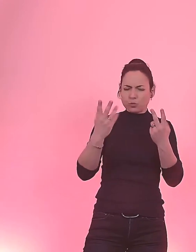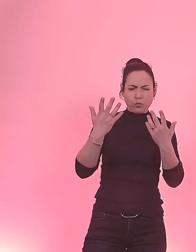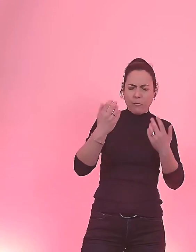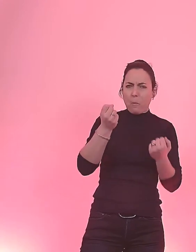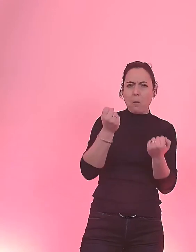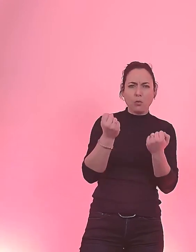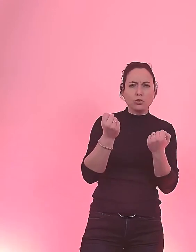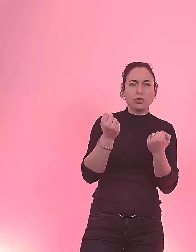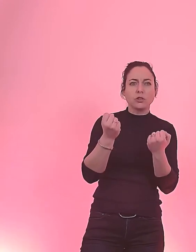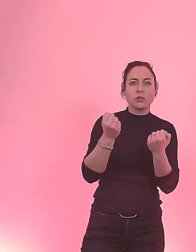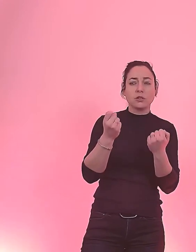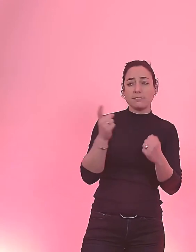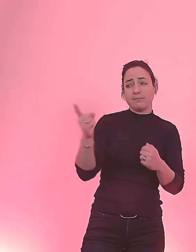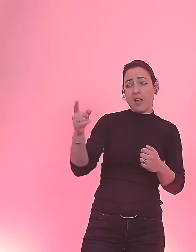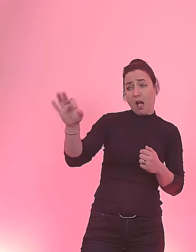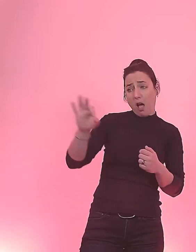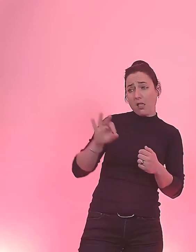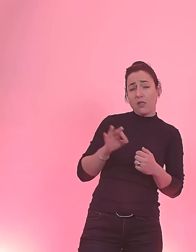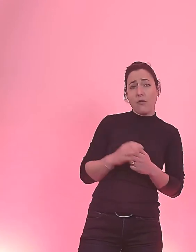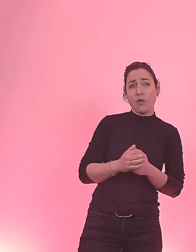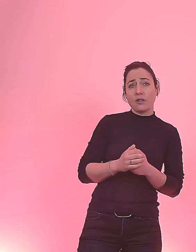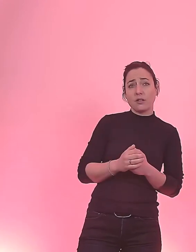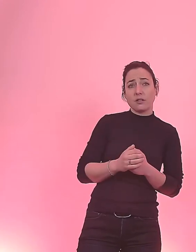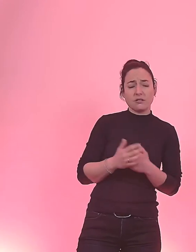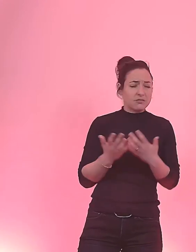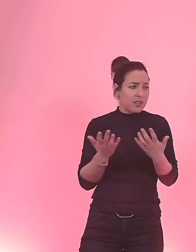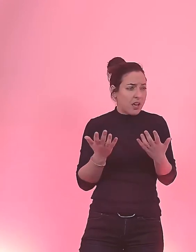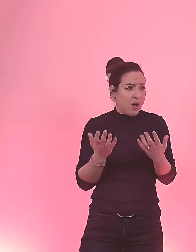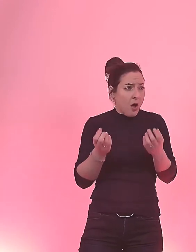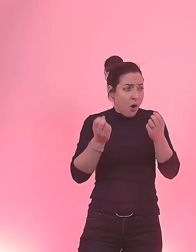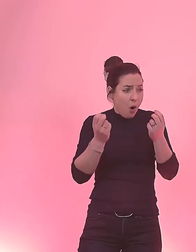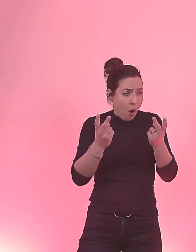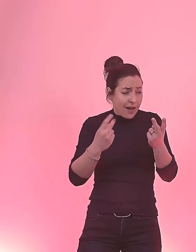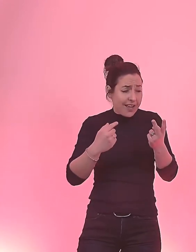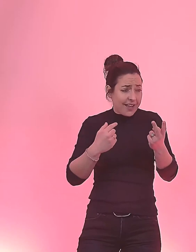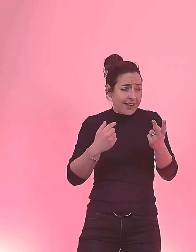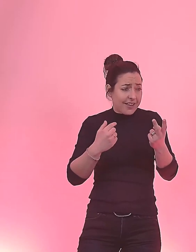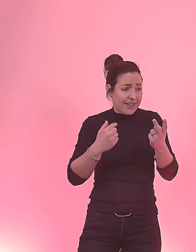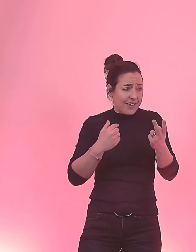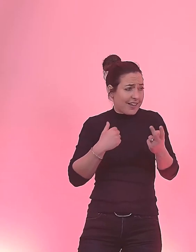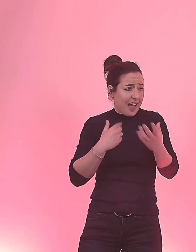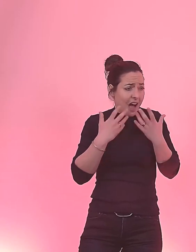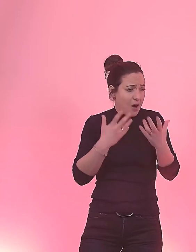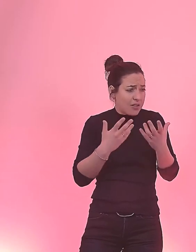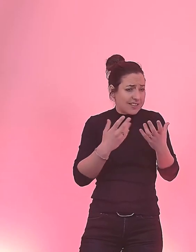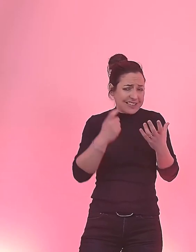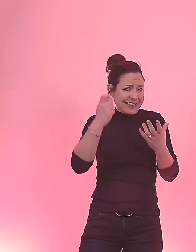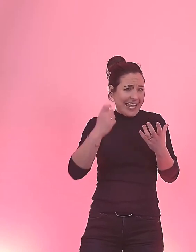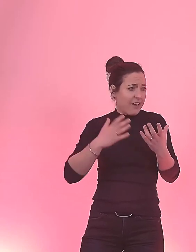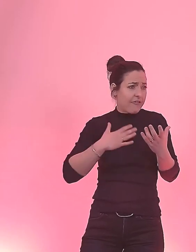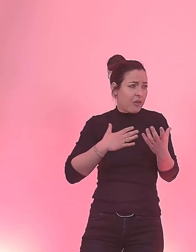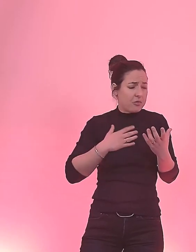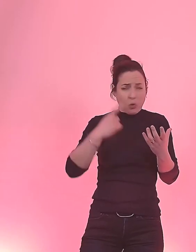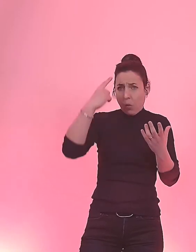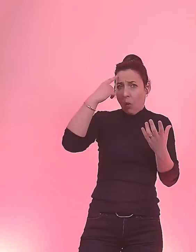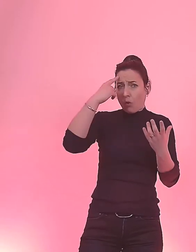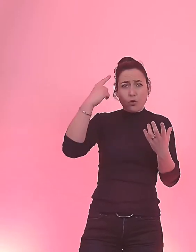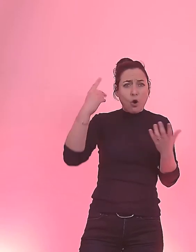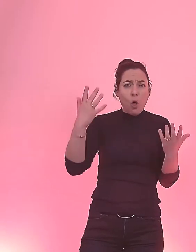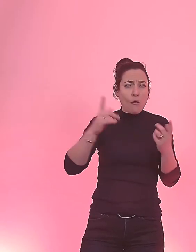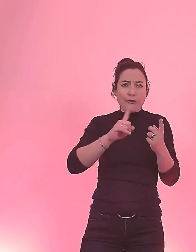en toen zei ze van ja is er wel oké dat ik de uitleg is het geen kijken van ongeloof' of of of niet